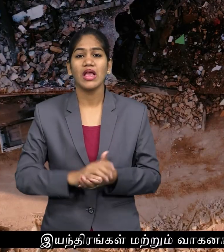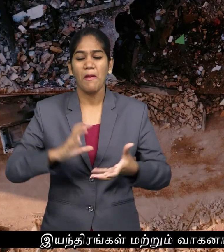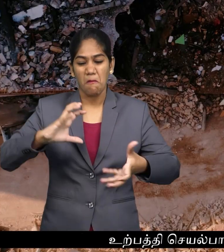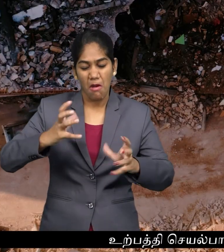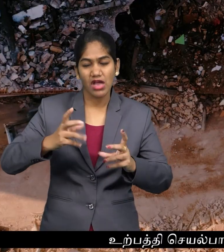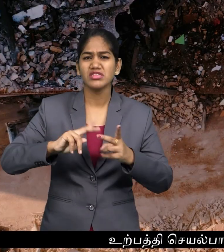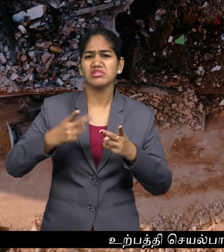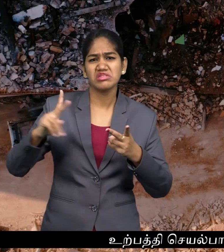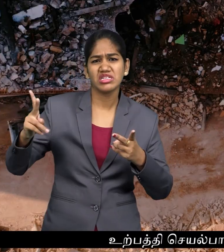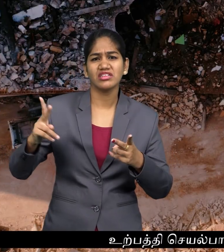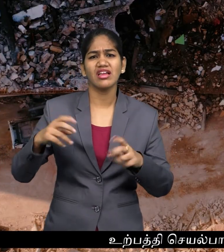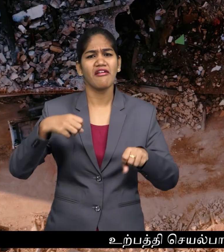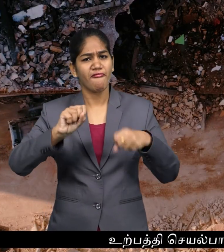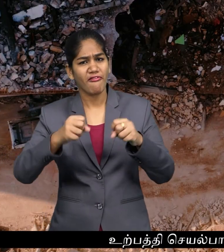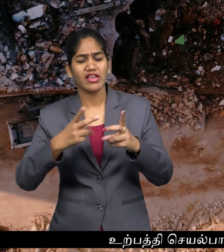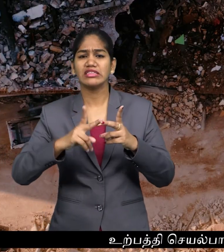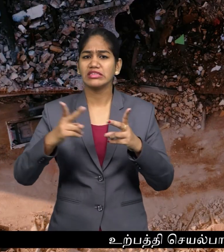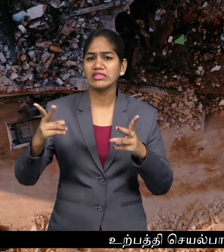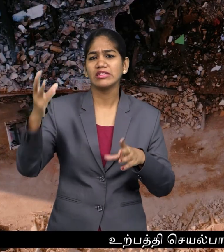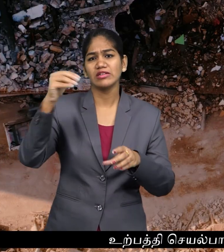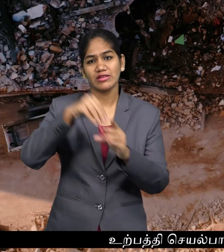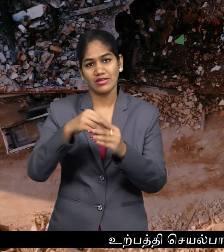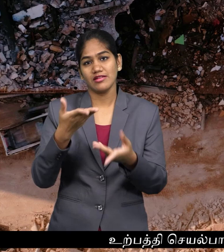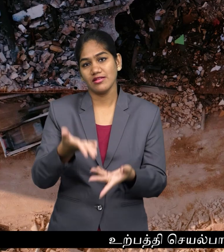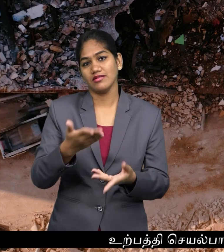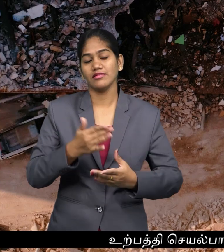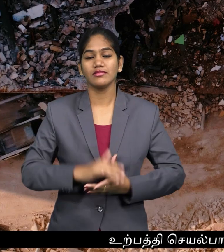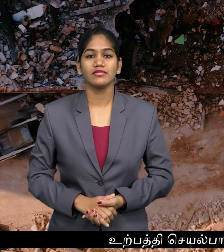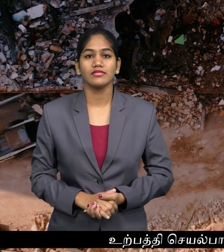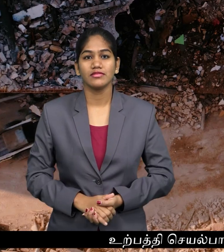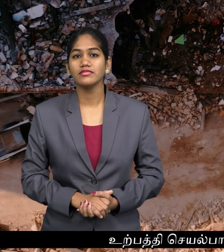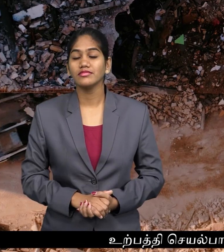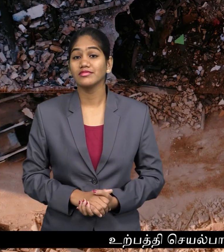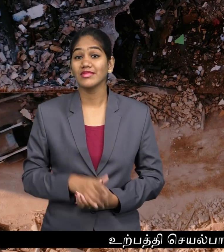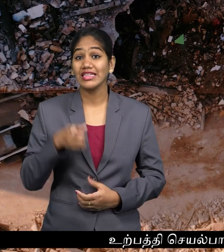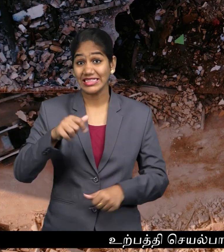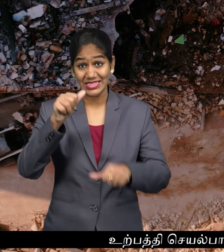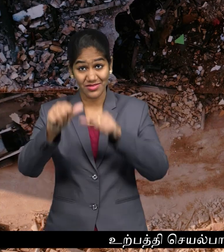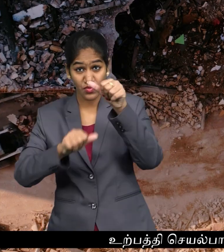குறிக்கிறது. உற்பத்தி செயல்பாட்டில் பயன்படுத்தப்படுகிறது.